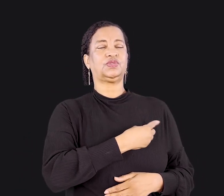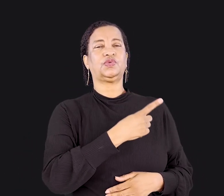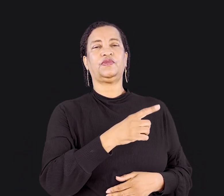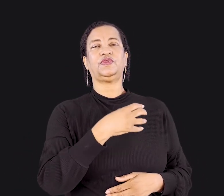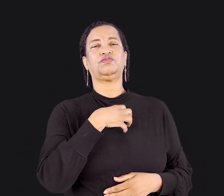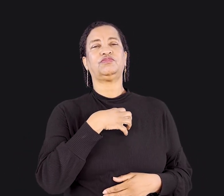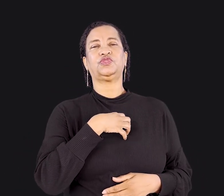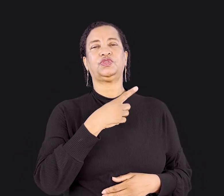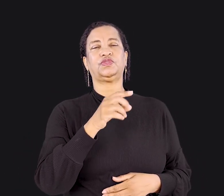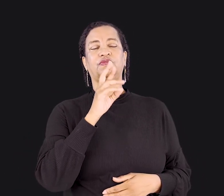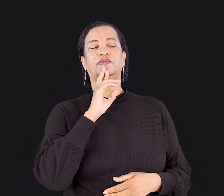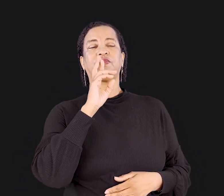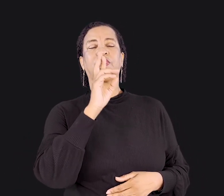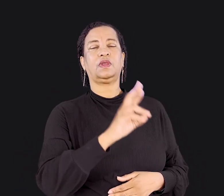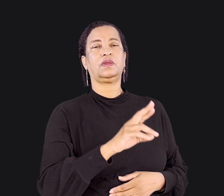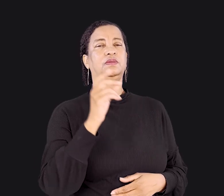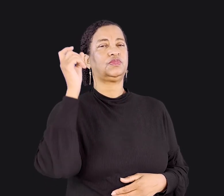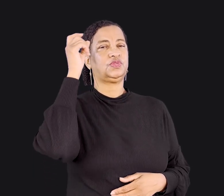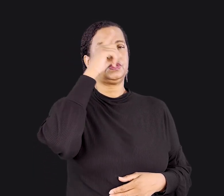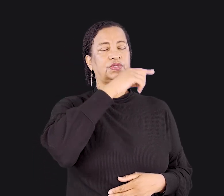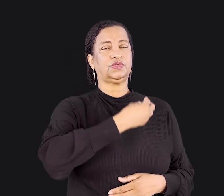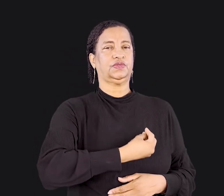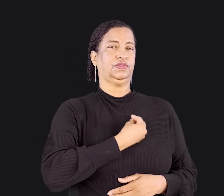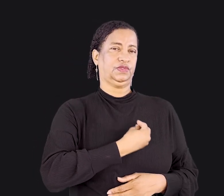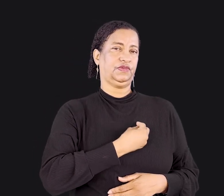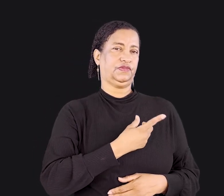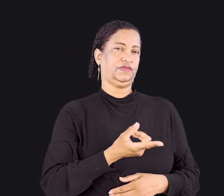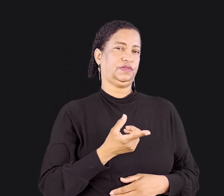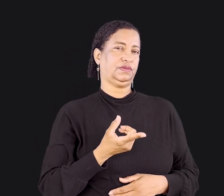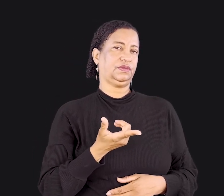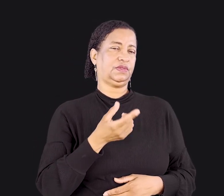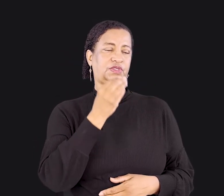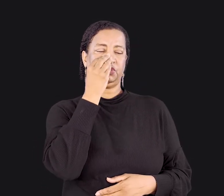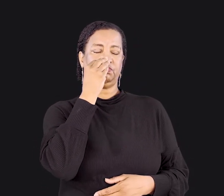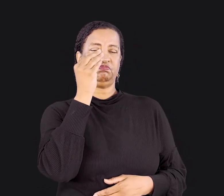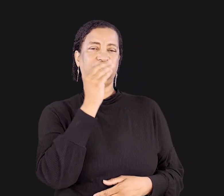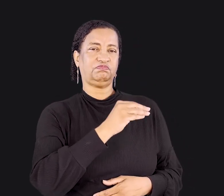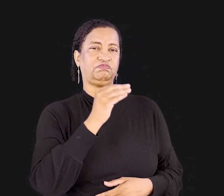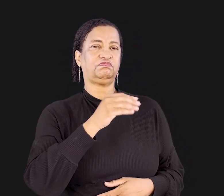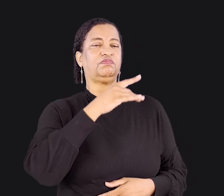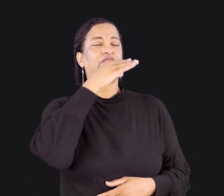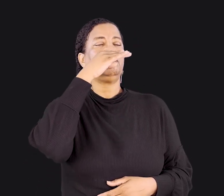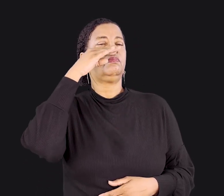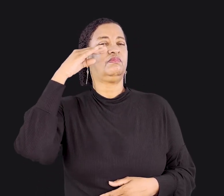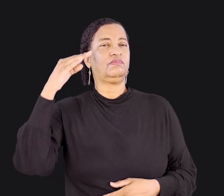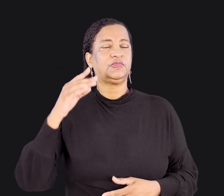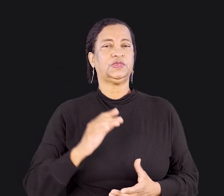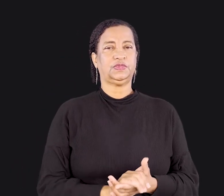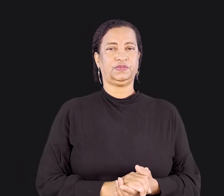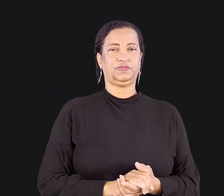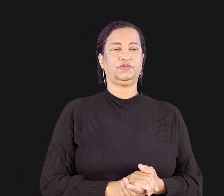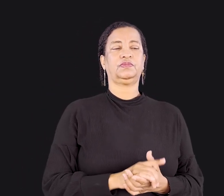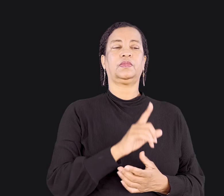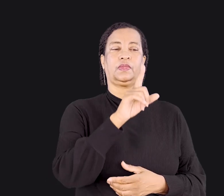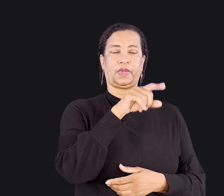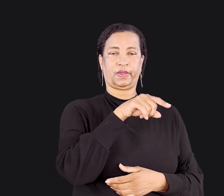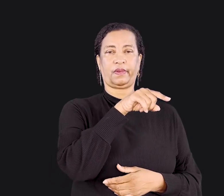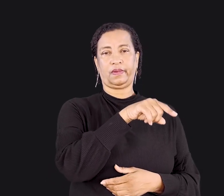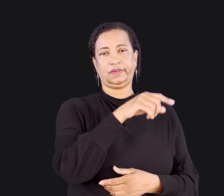pela maneira como você responde às dificuldades da vida e acabam rejeitando essa fragrância. Nesse caso, para